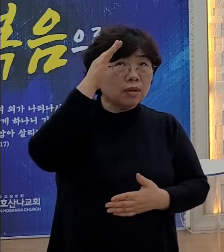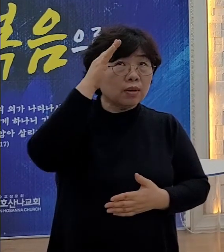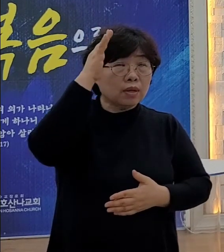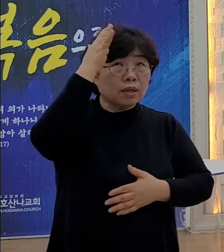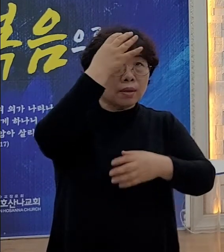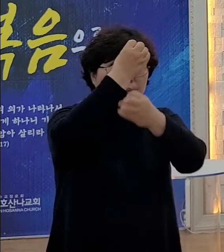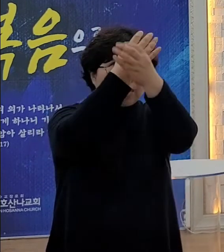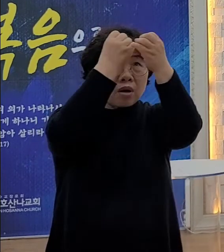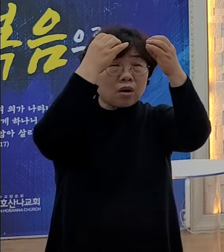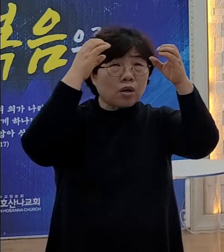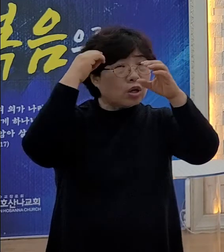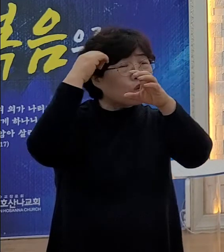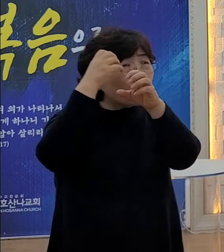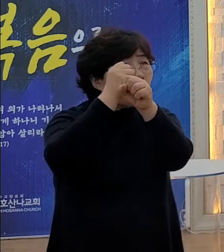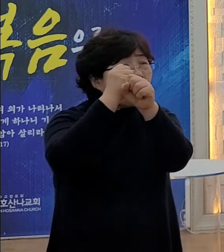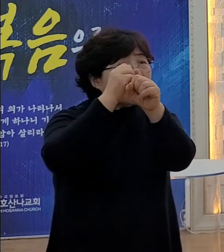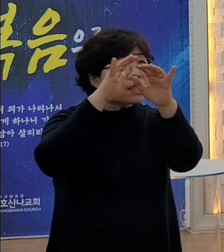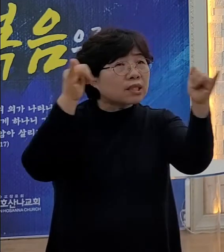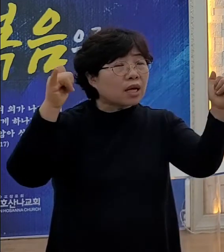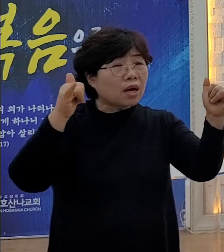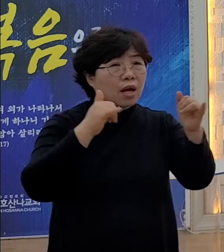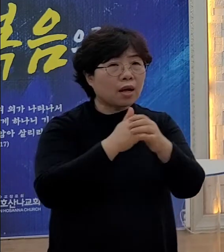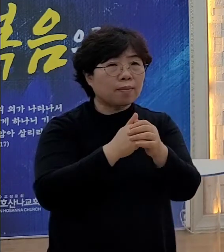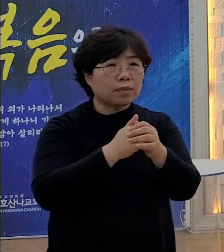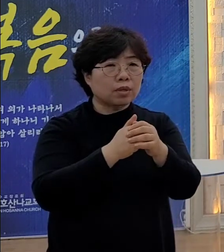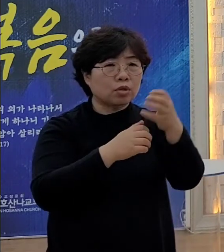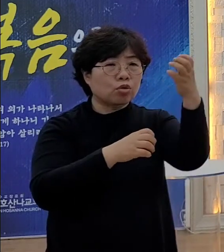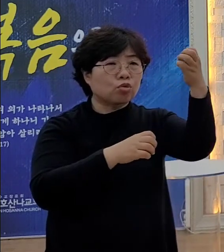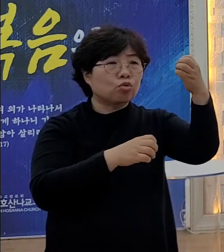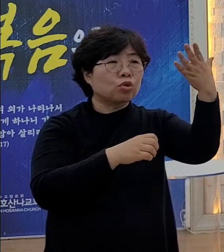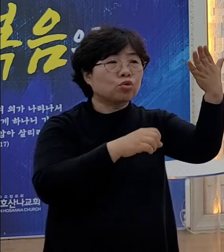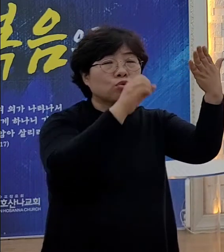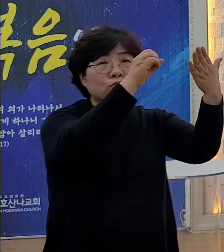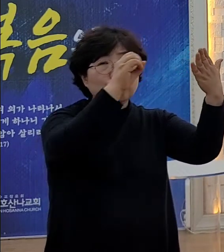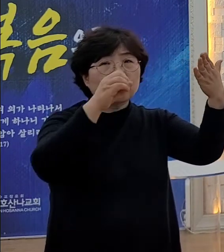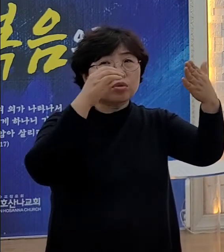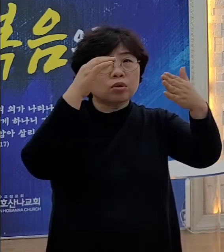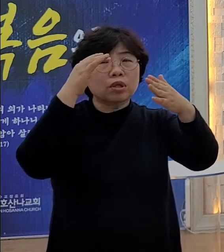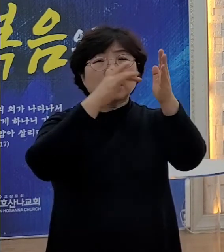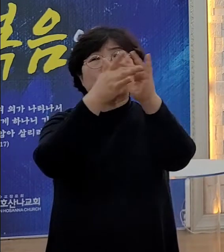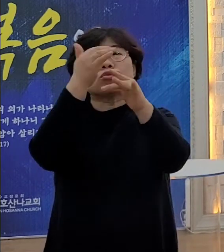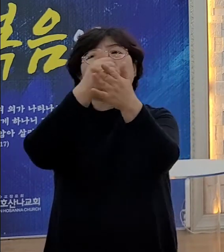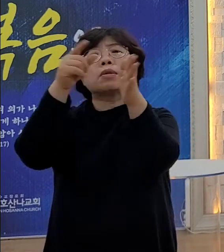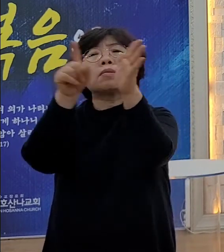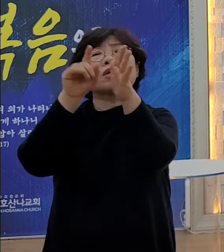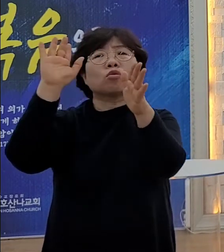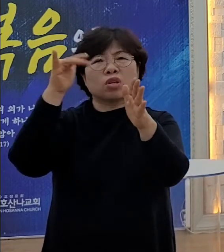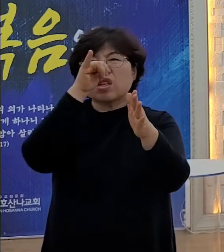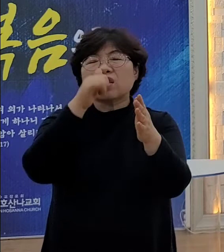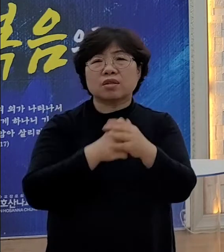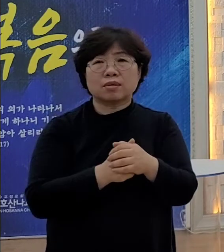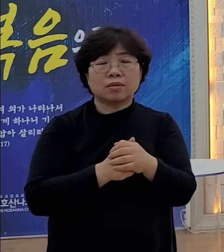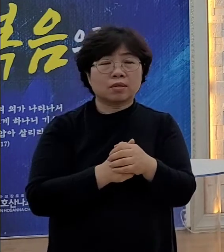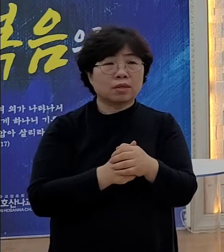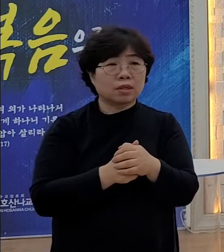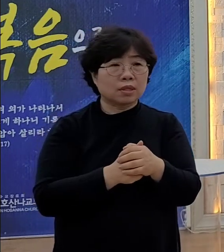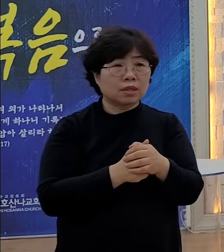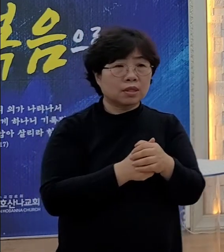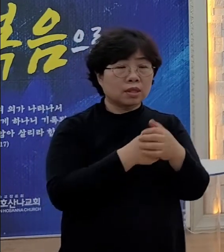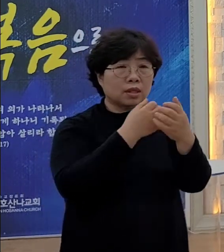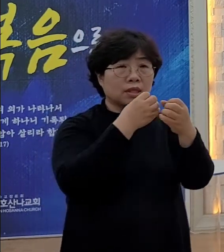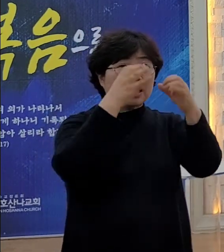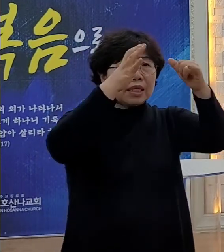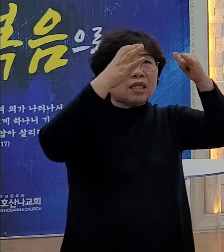과학자들 99%가 예수를 믿는다고. 특별히 천체를 연구하는 학자들. 왜 그럴까요? 이